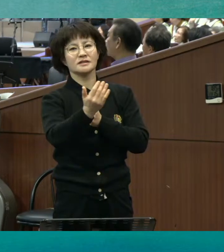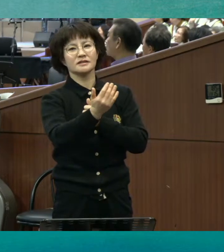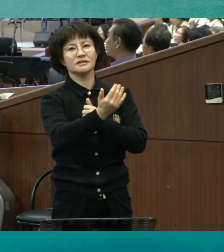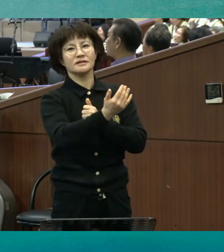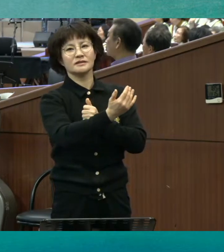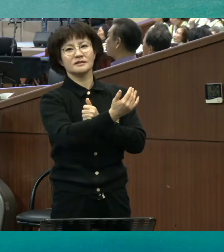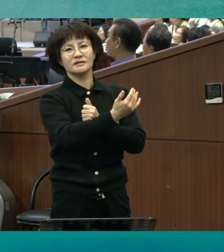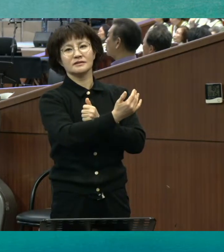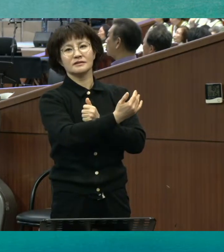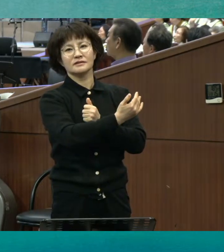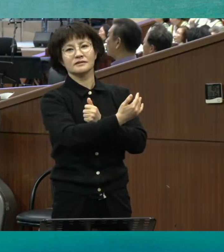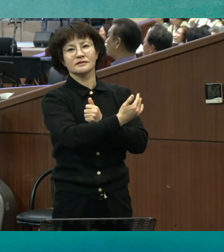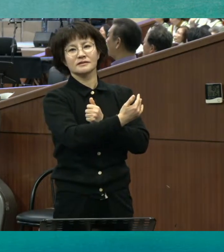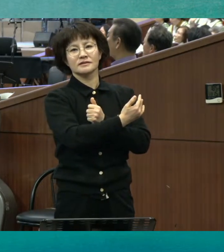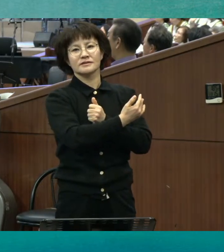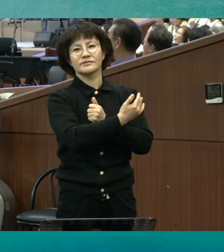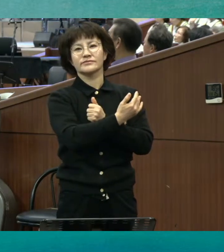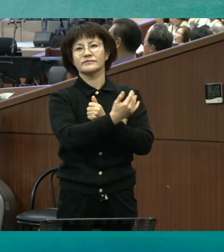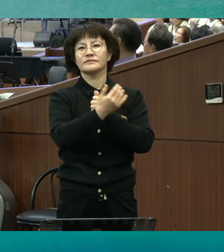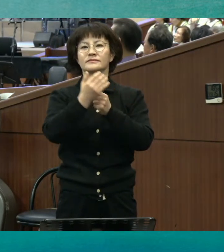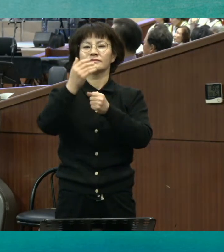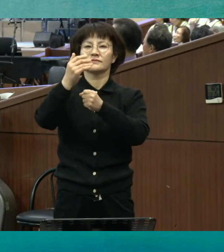애워싸는